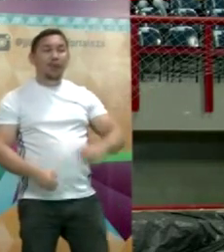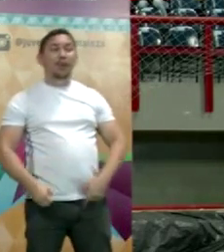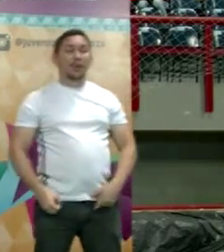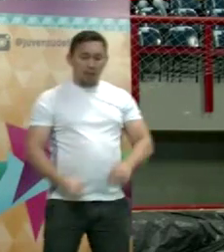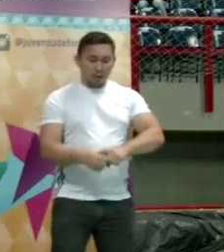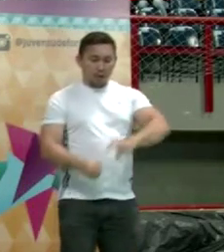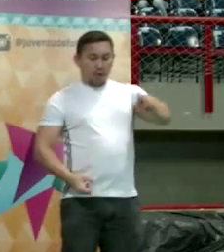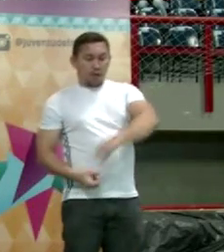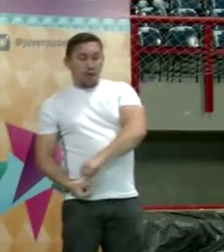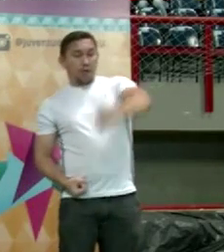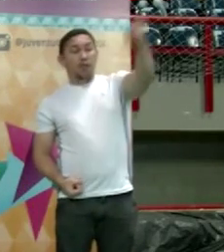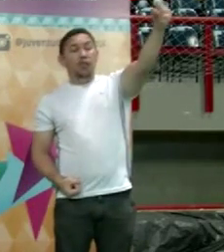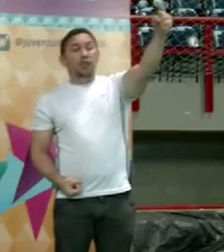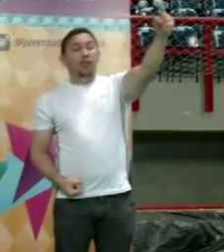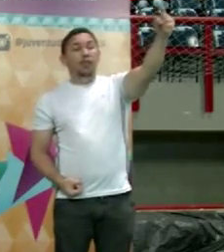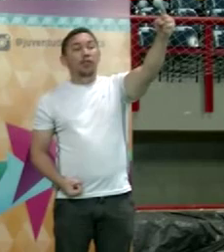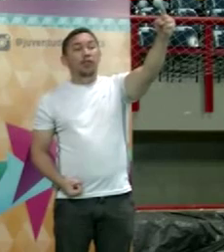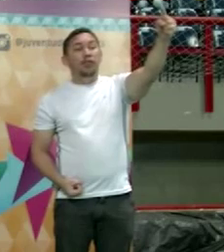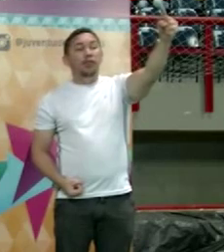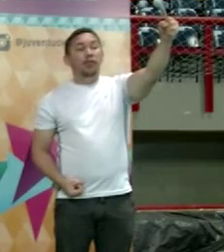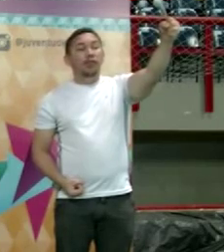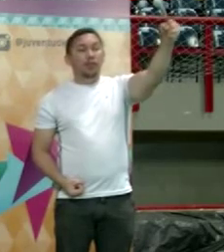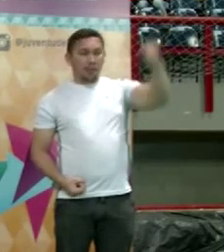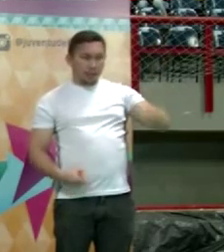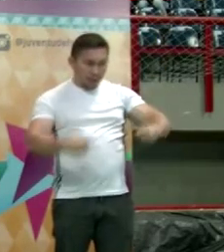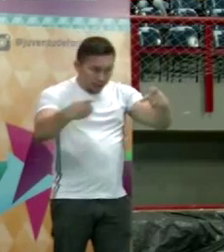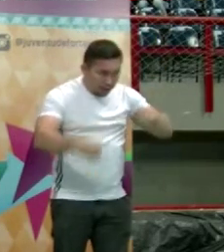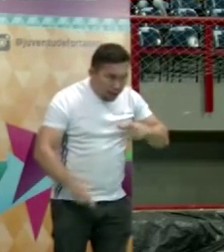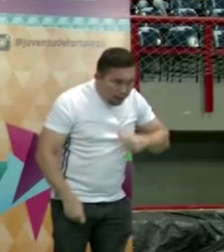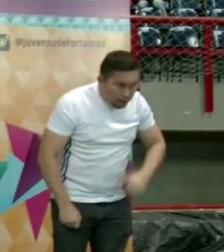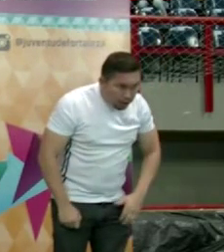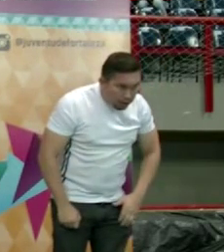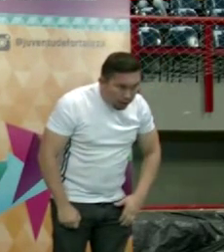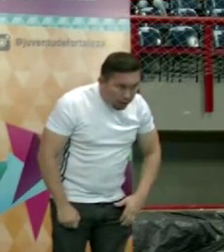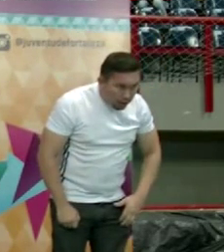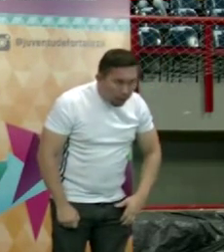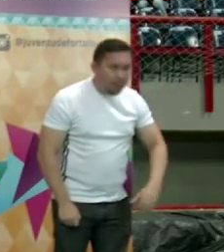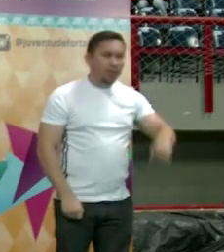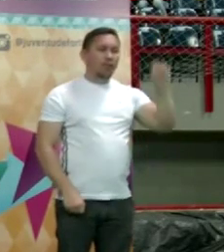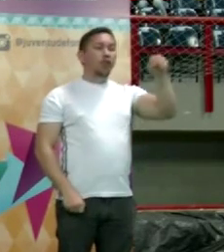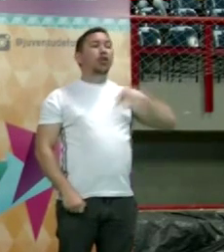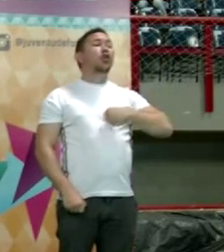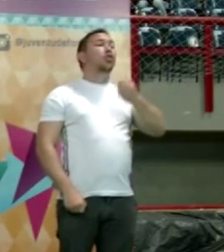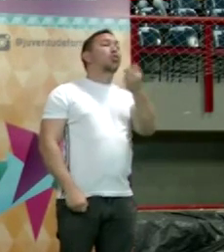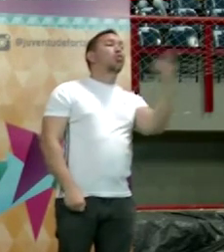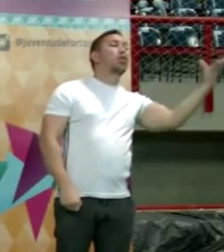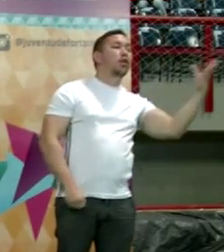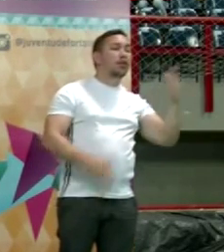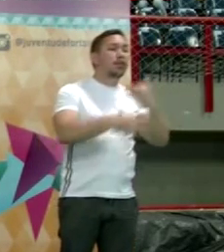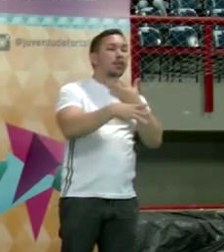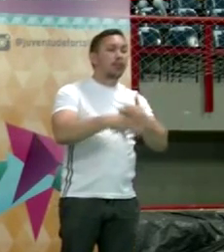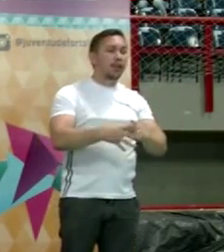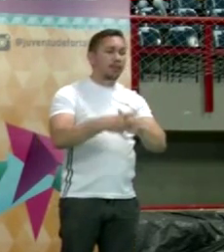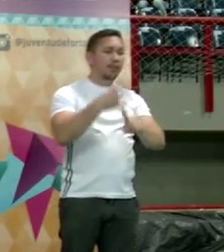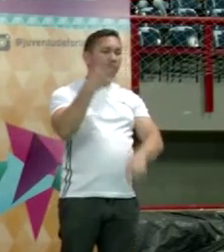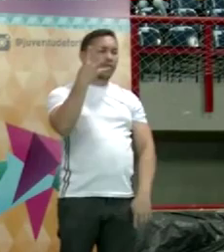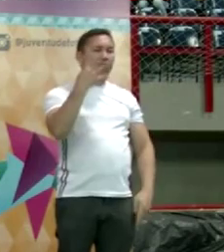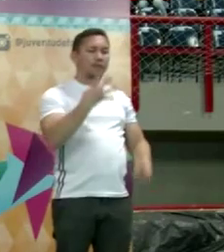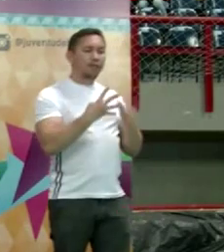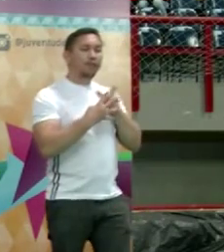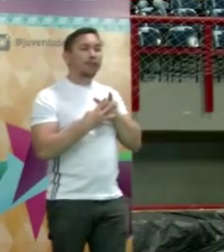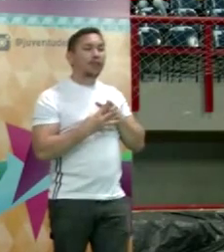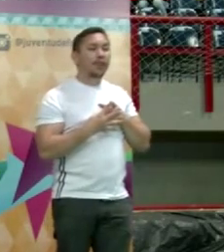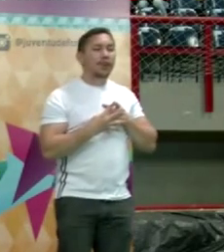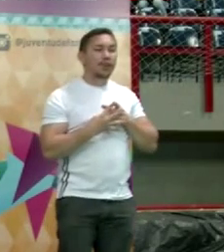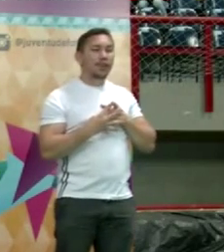Proclamação da independência. Teve guerra? Em quantas províncias? Diga só